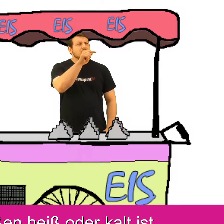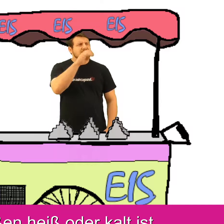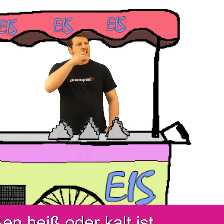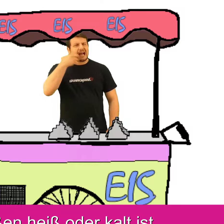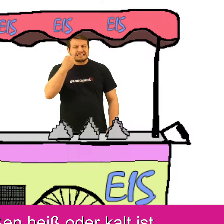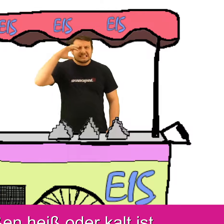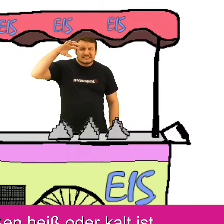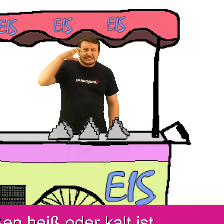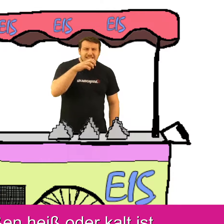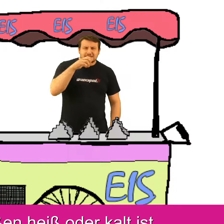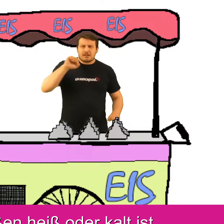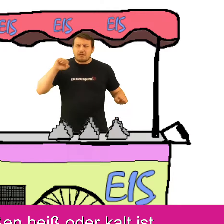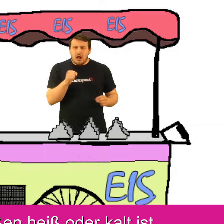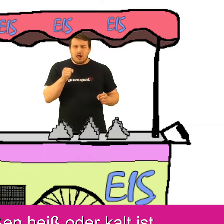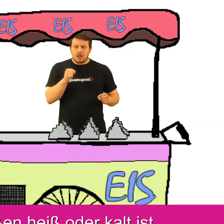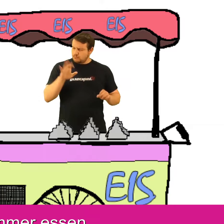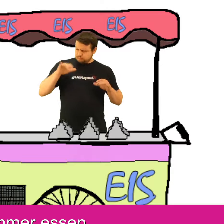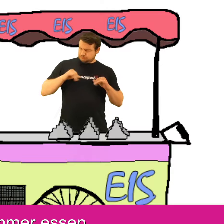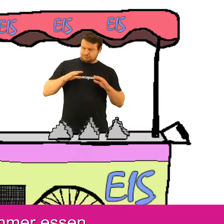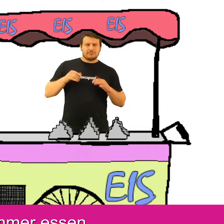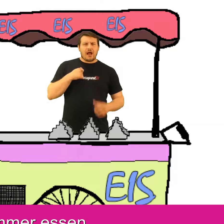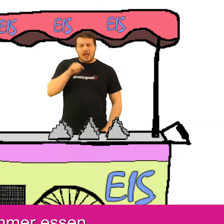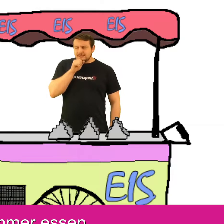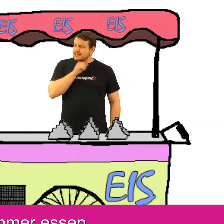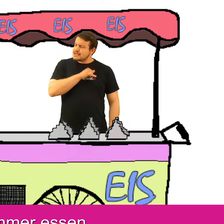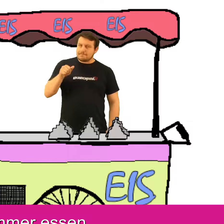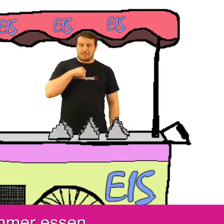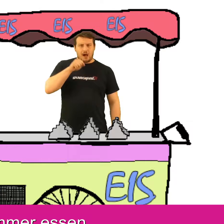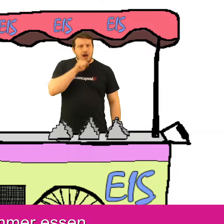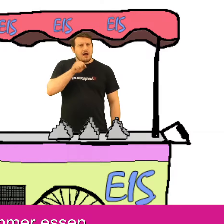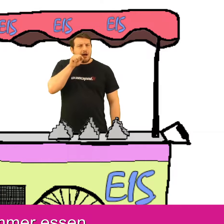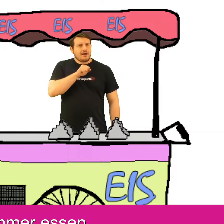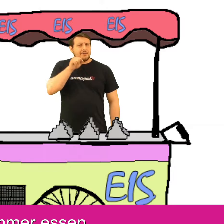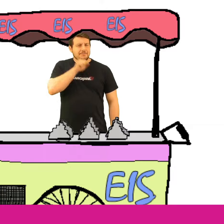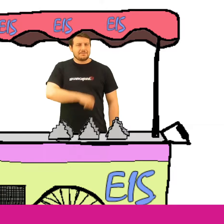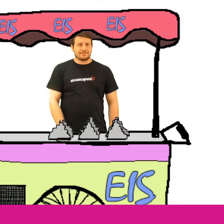Ganz egal, ob es draußen heiß oder kalt ist. Eis kann ich immer essen.